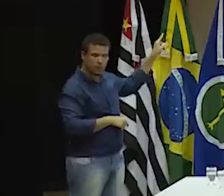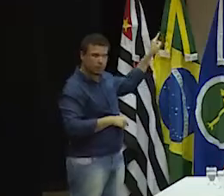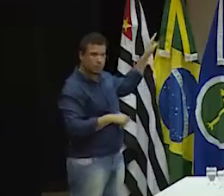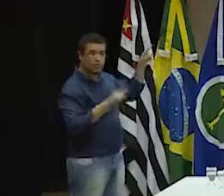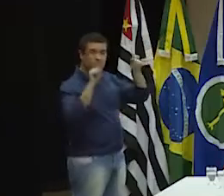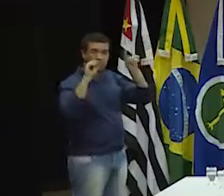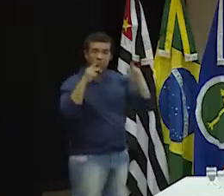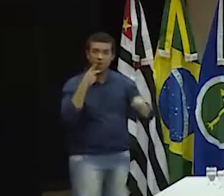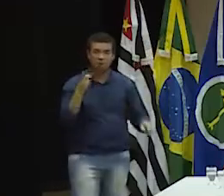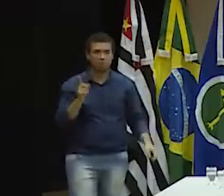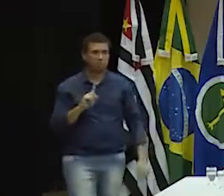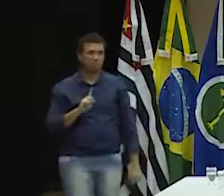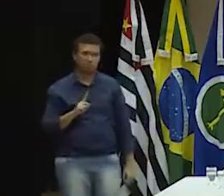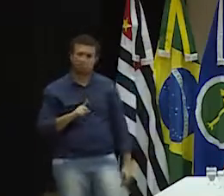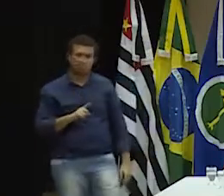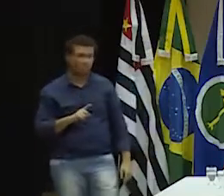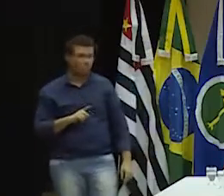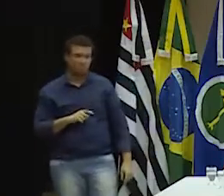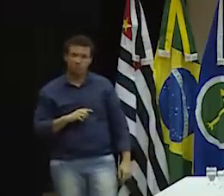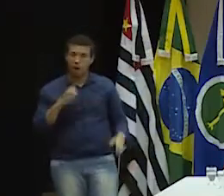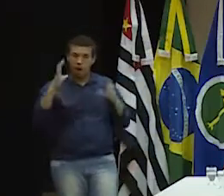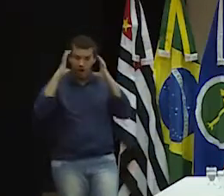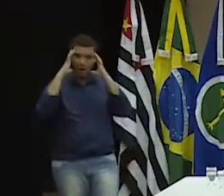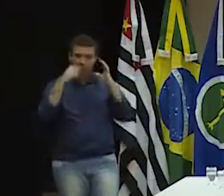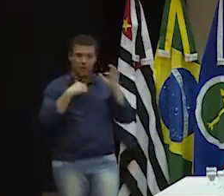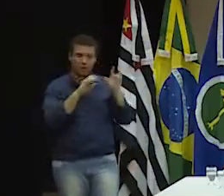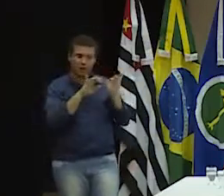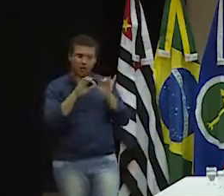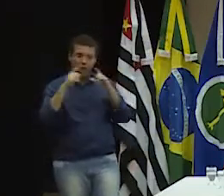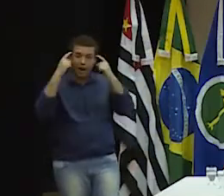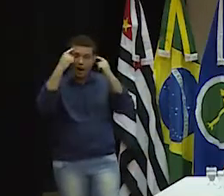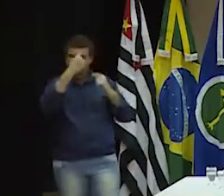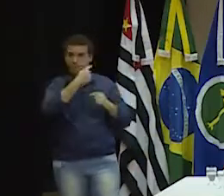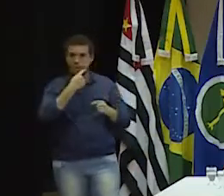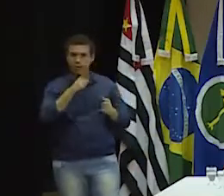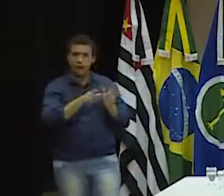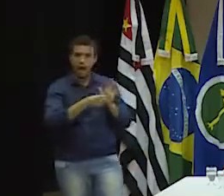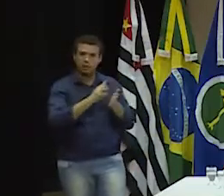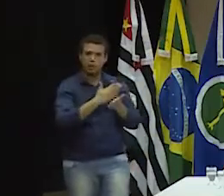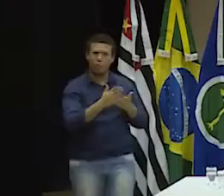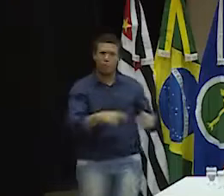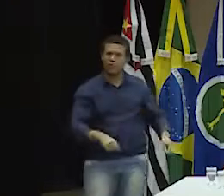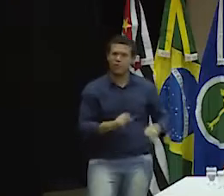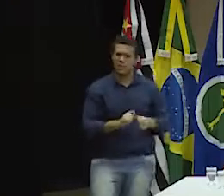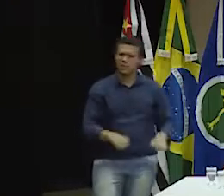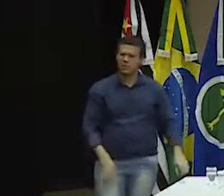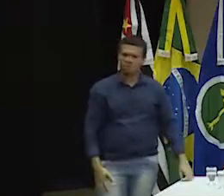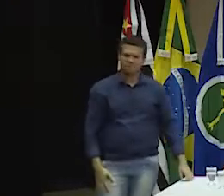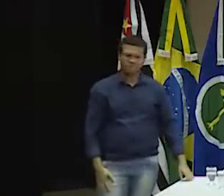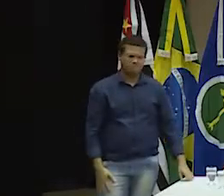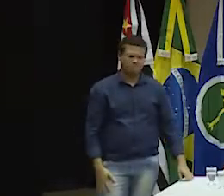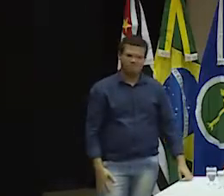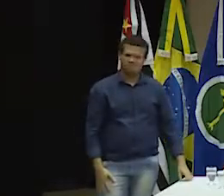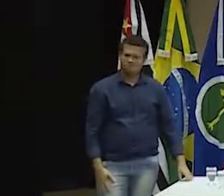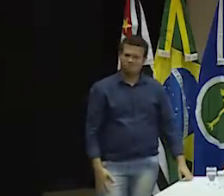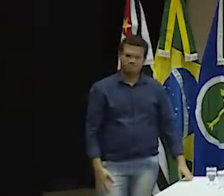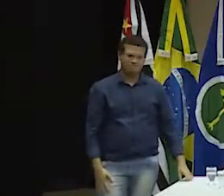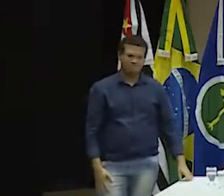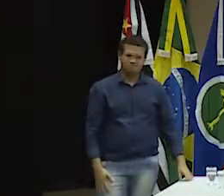Jason, falou não. Eu escrevi a expressão dele.